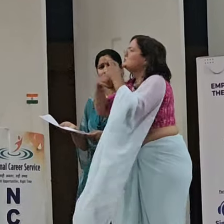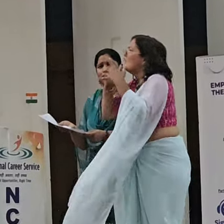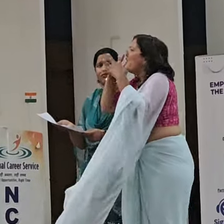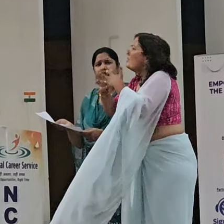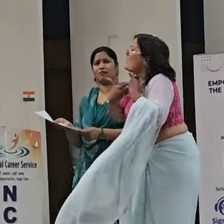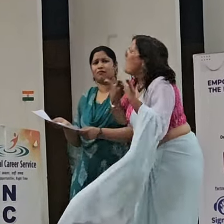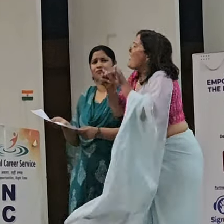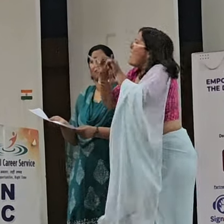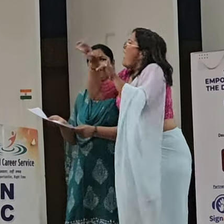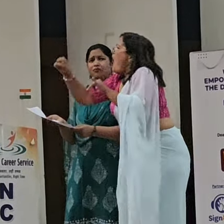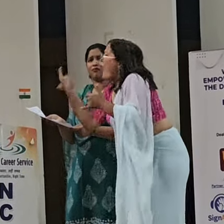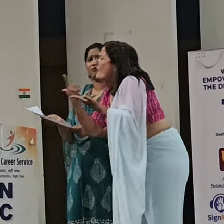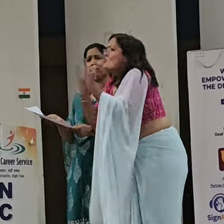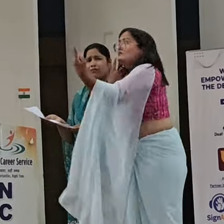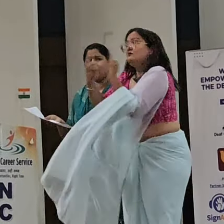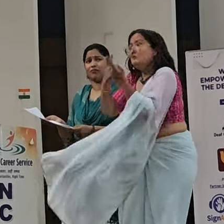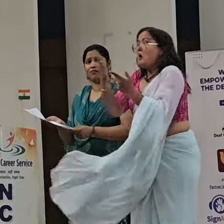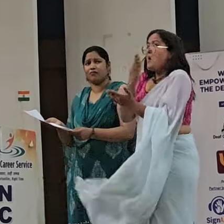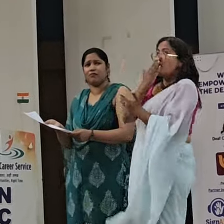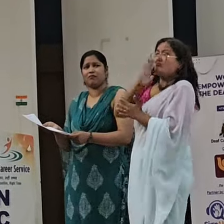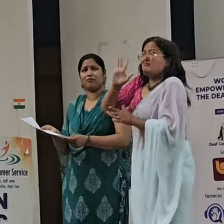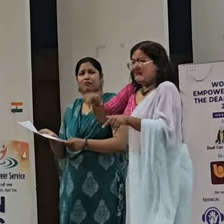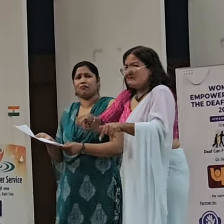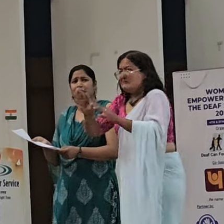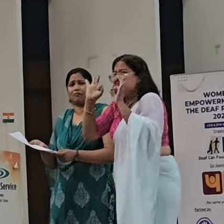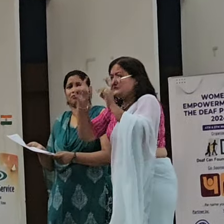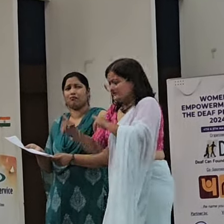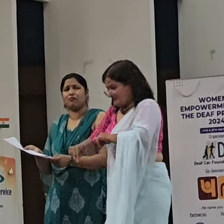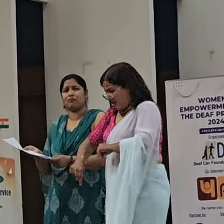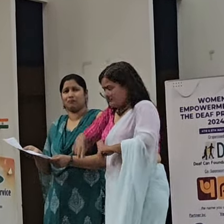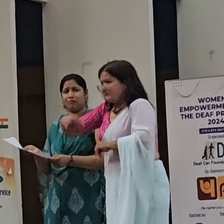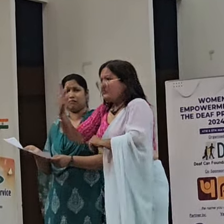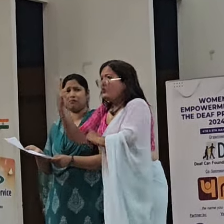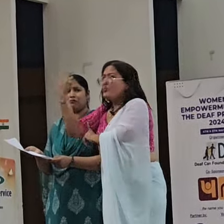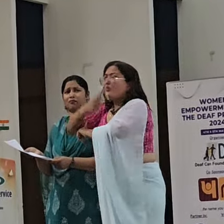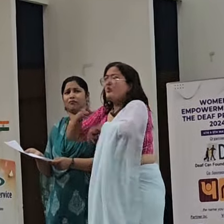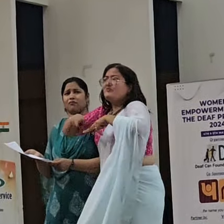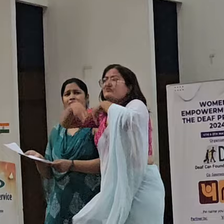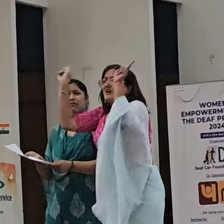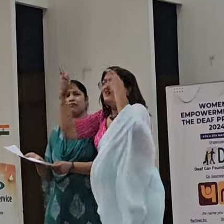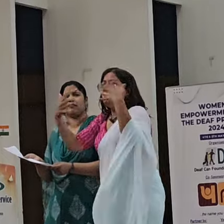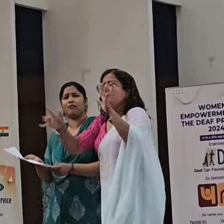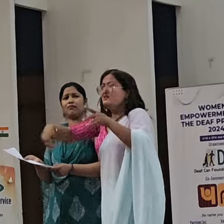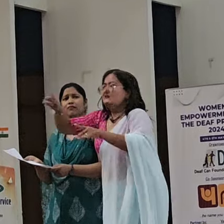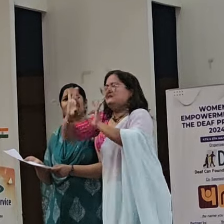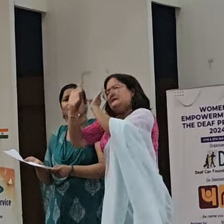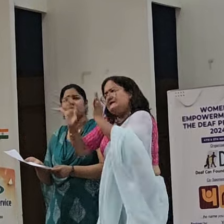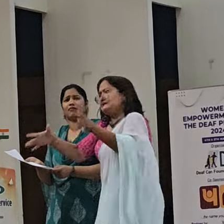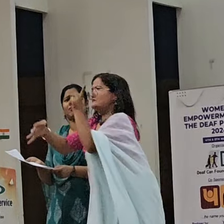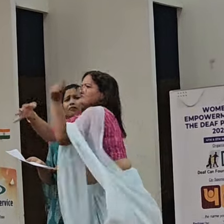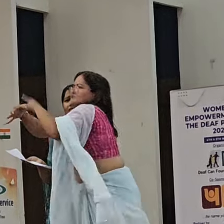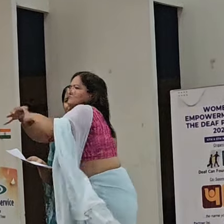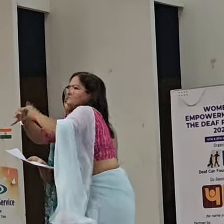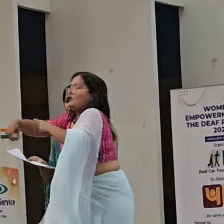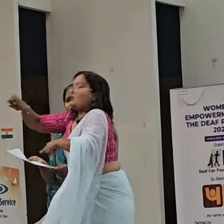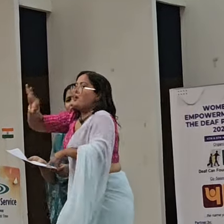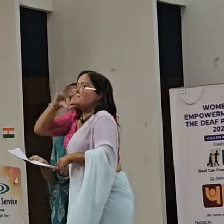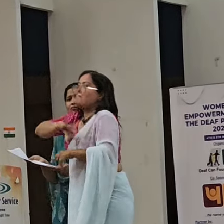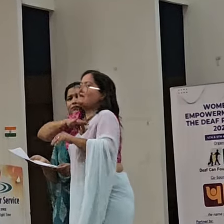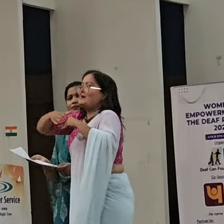वो अपनी प्रेजेंटेशन रखेंगे उस टाइम पे आप अपने जो आपके जो भी डाउट है आप क्लियर कर सकते हैं, क्योंकि आप जानते हैं कि दो स्पेशल डेज है आपके पास, तो